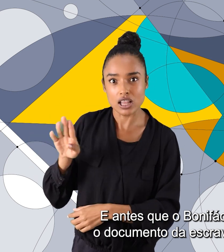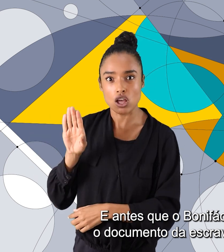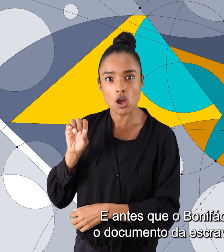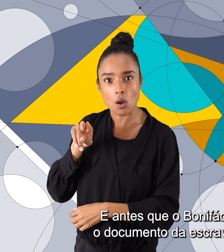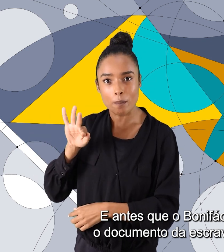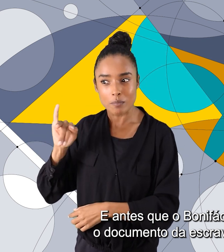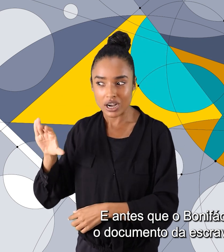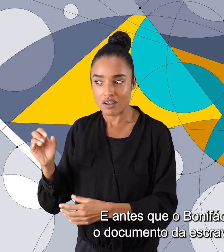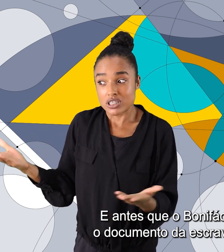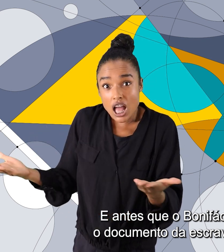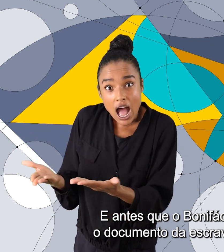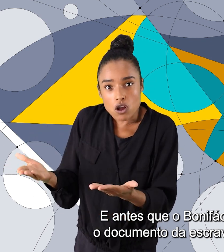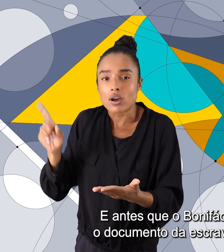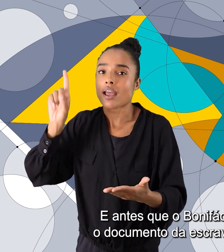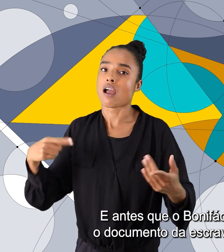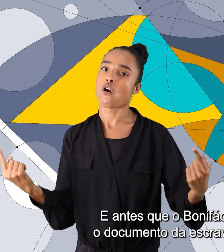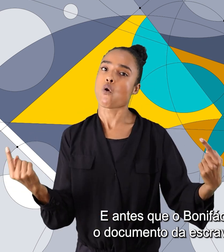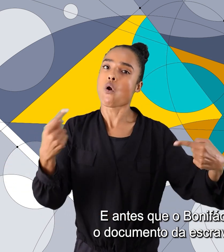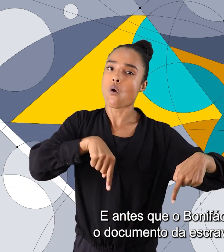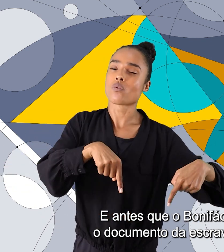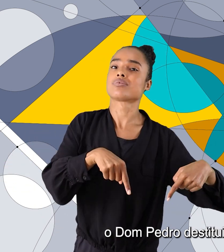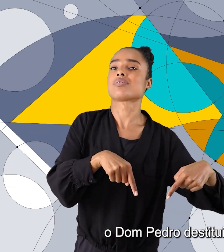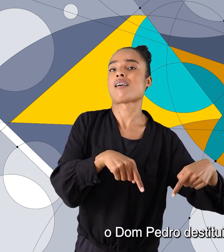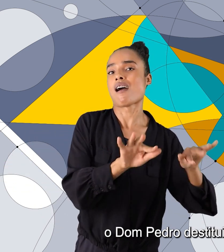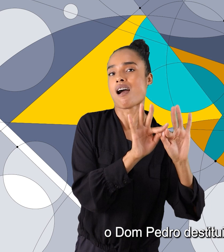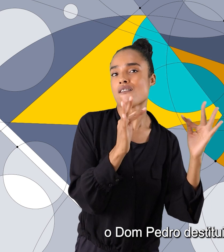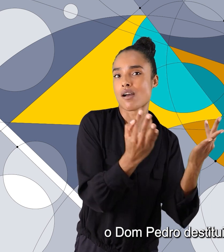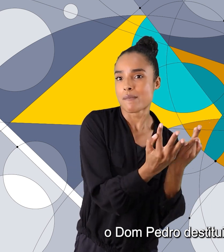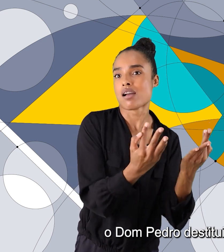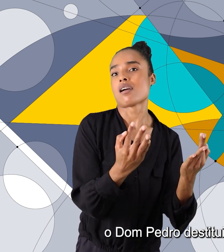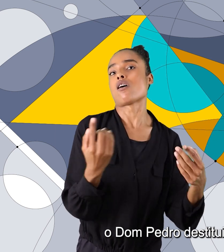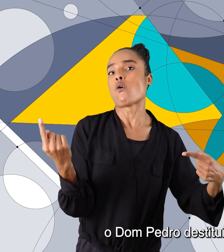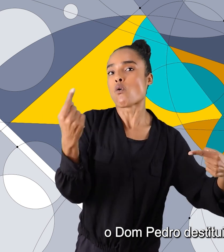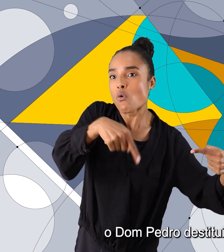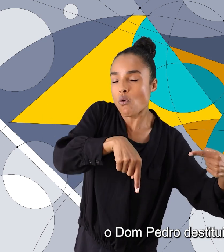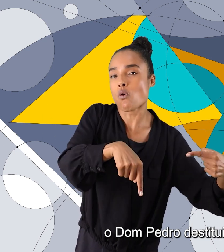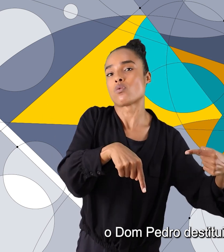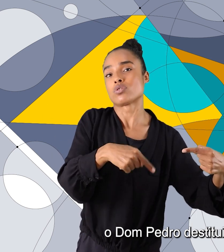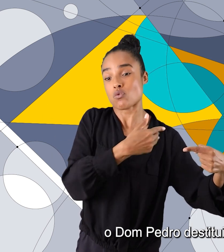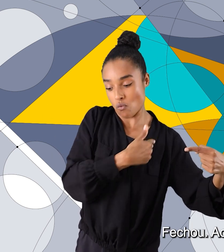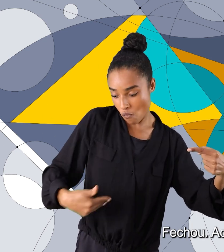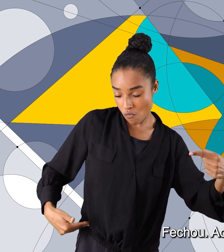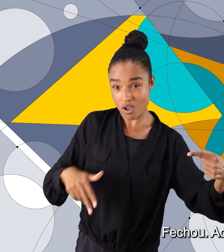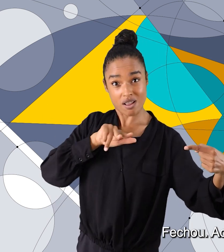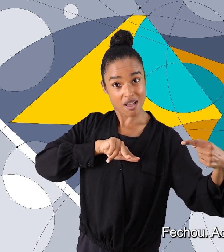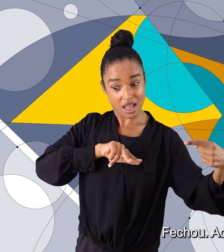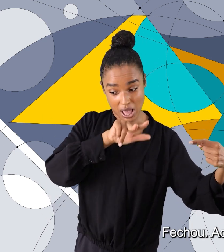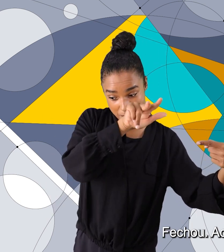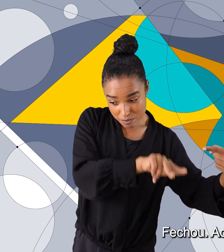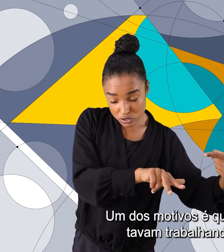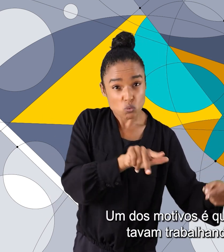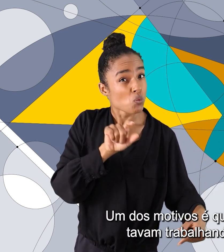Bonifácio pudesse levar o documento da escravidão para o plenário, o Dom Pedro destituiu a Assembleia. Fechou,